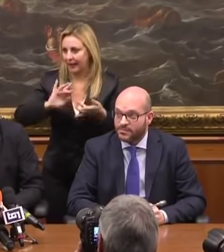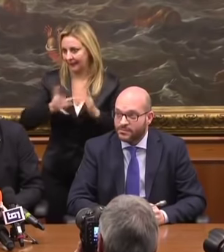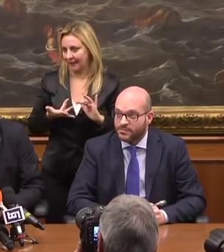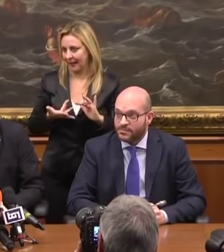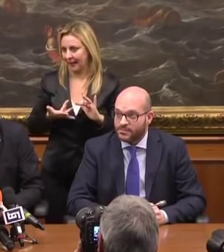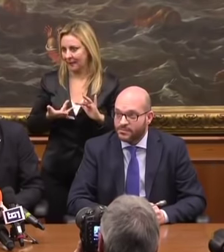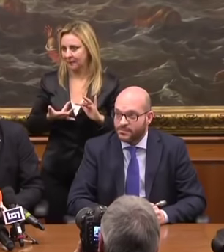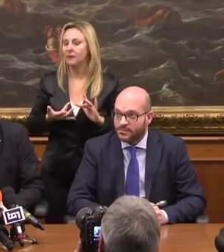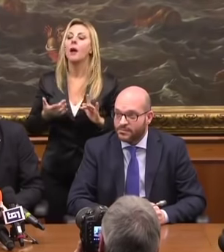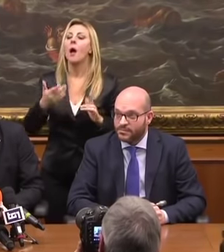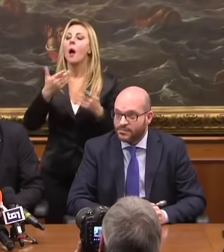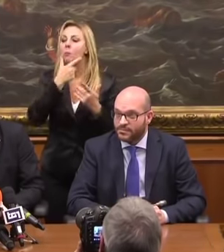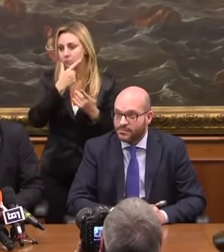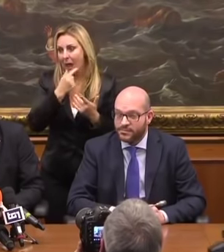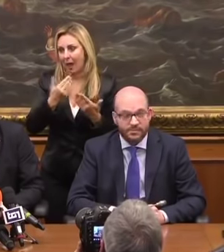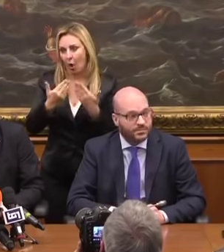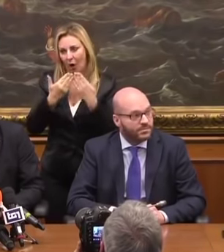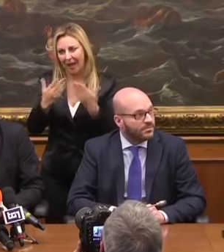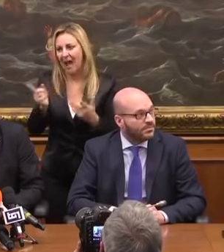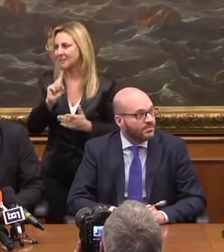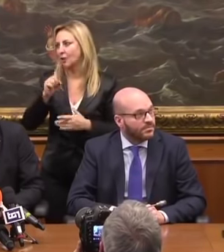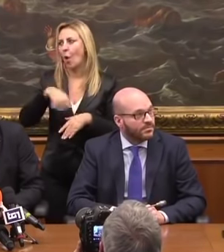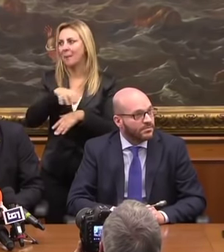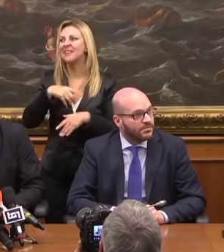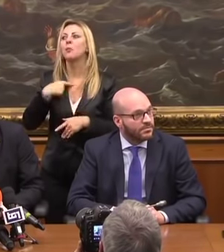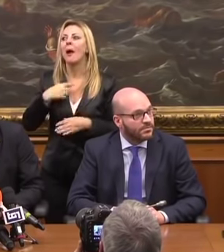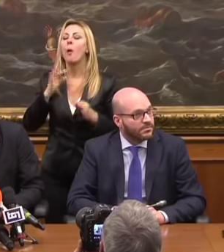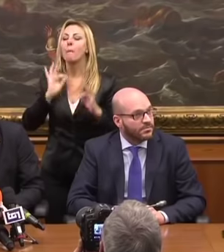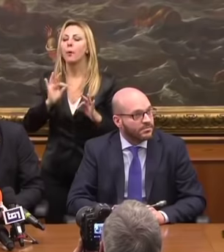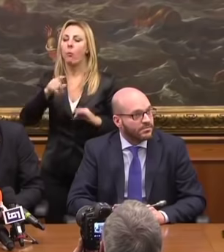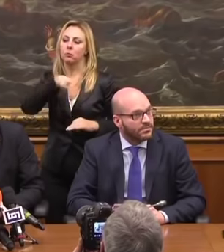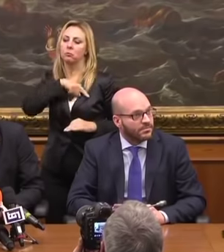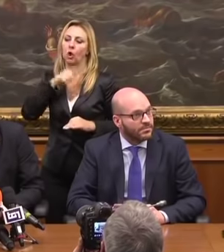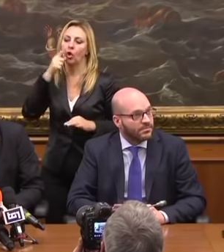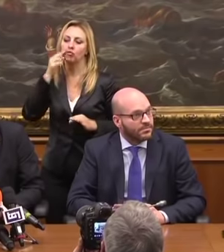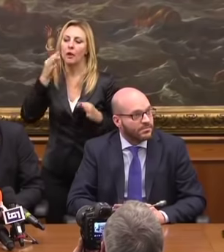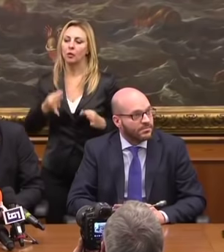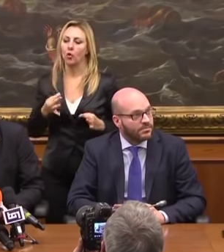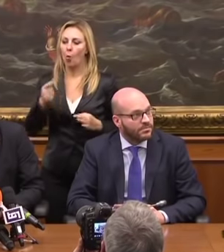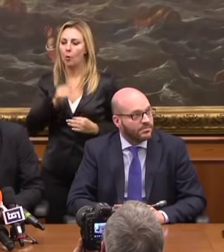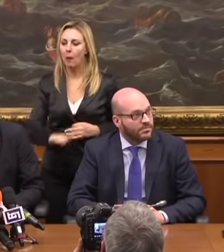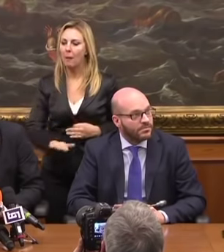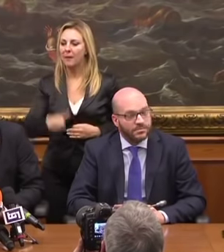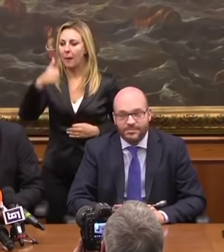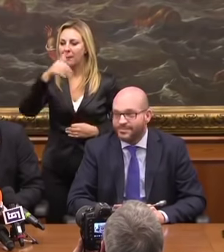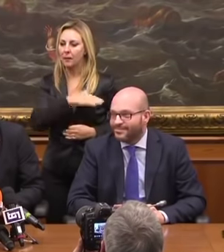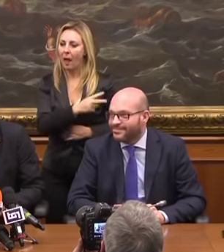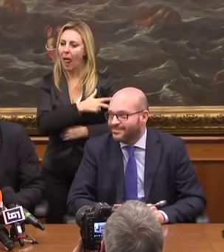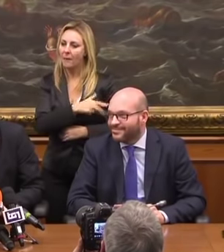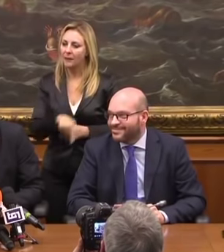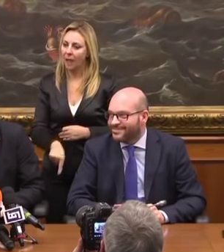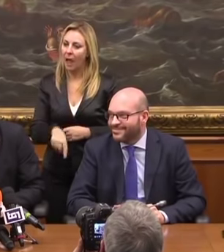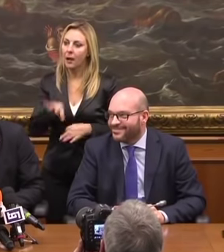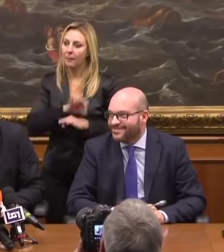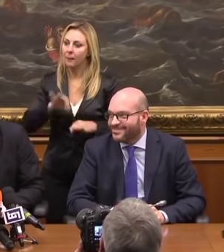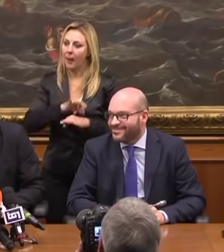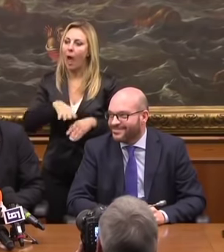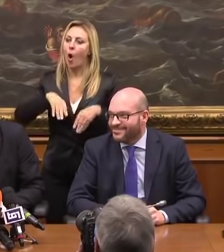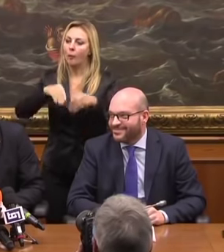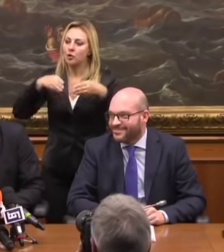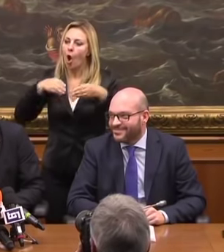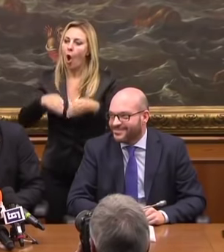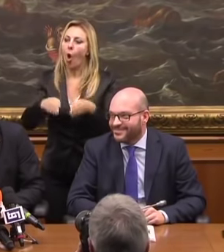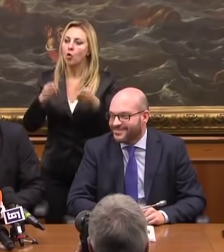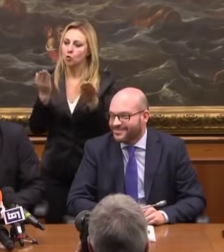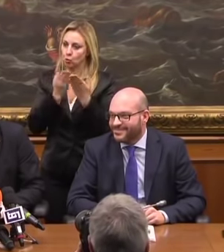Bello, grazie, non da ministro ma da genitore di una bimba che in prima elementare si prepara ad affrontare il corso